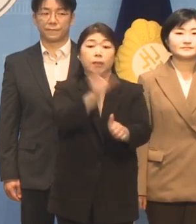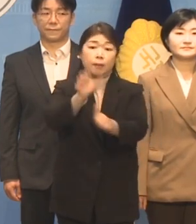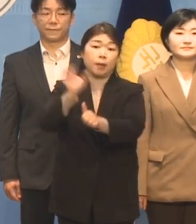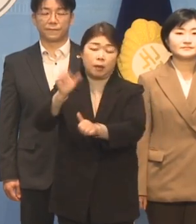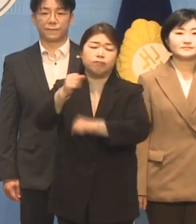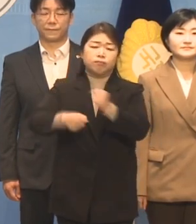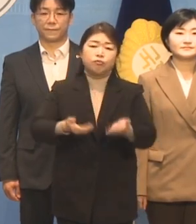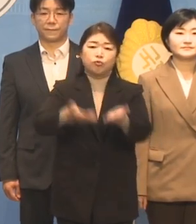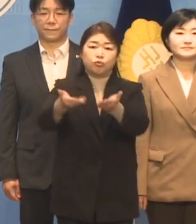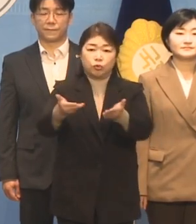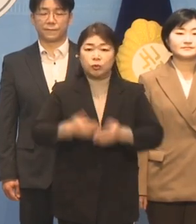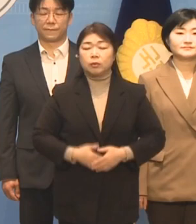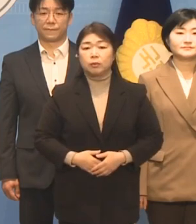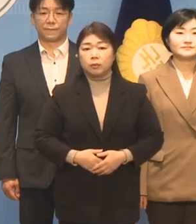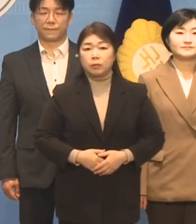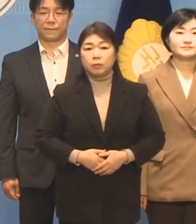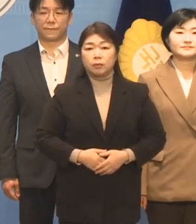있습니다.